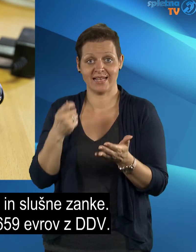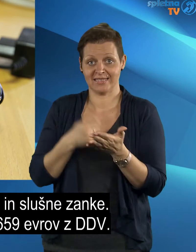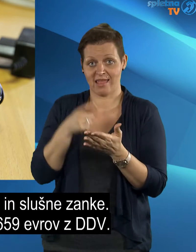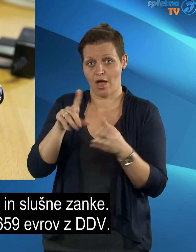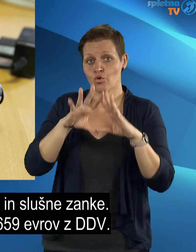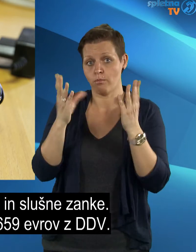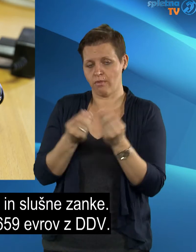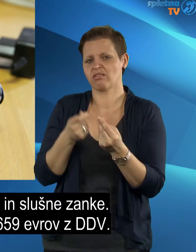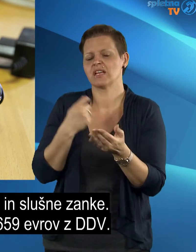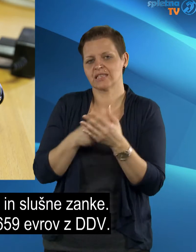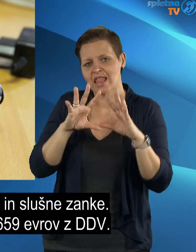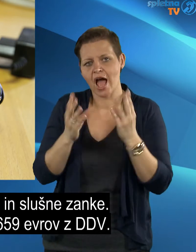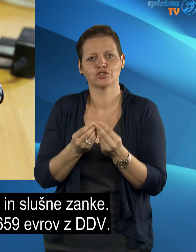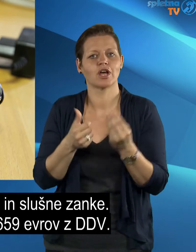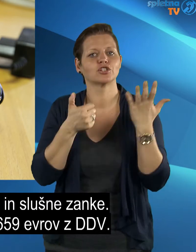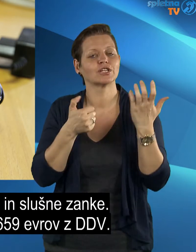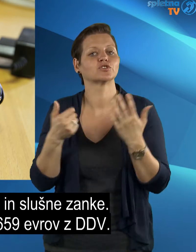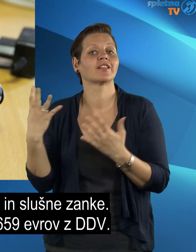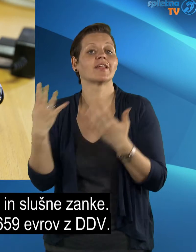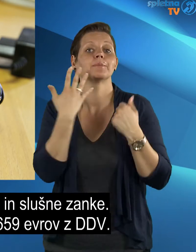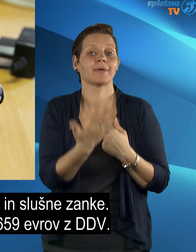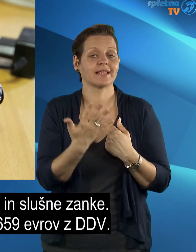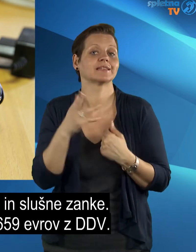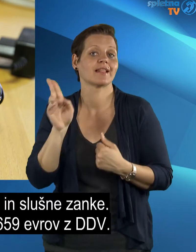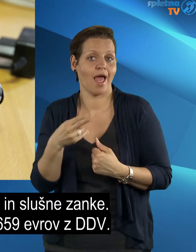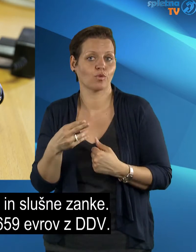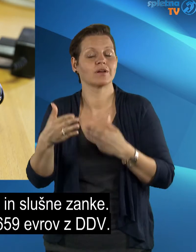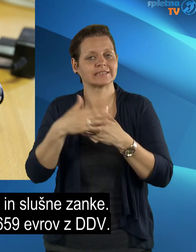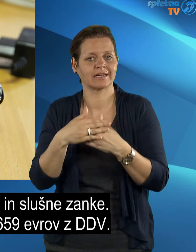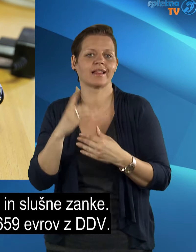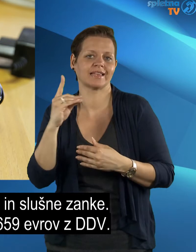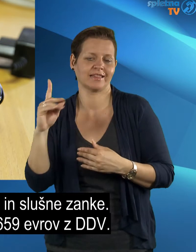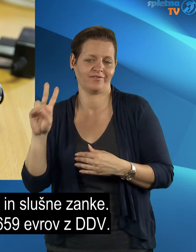Cena kompleta znaša 659 € z DDV-jem.